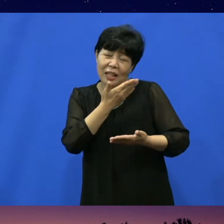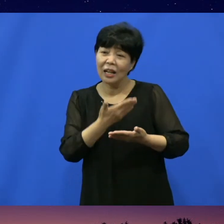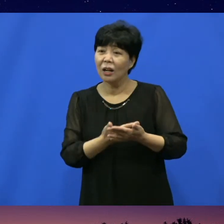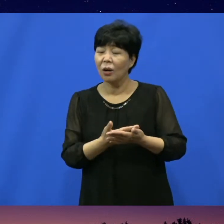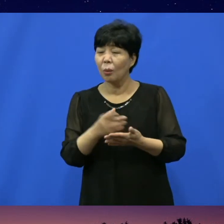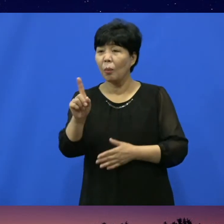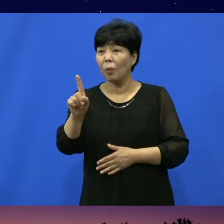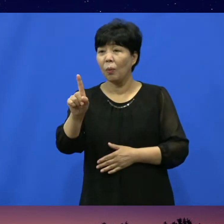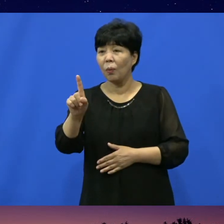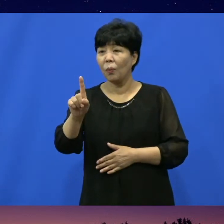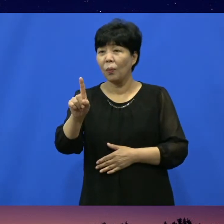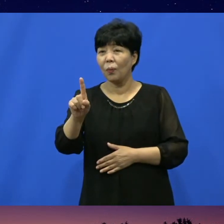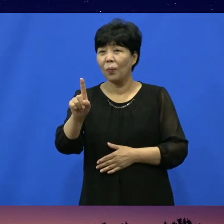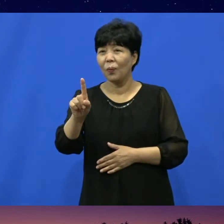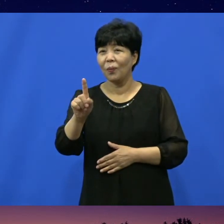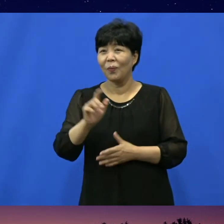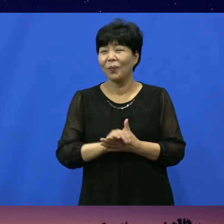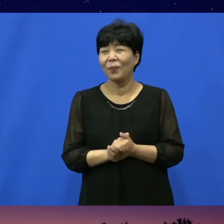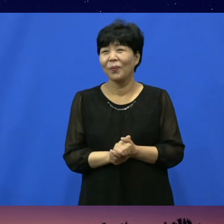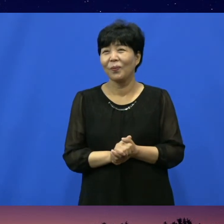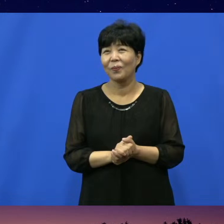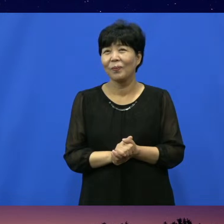가장 귀중한 게 뭘까요?